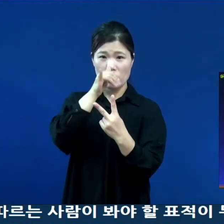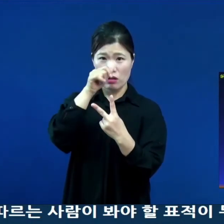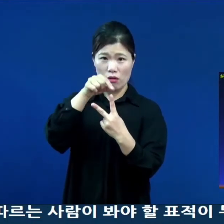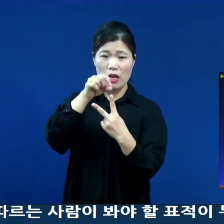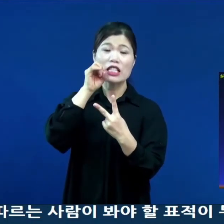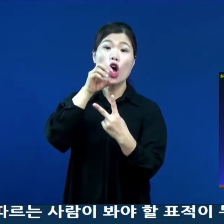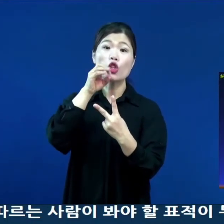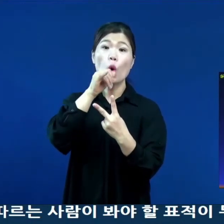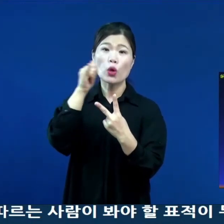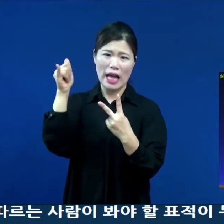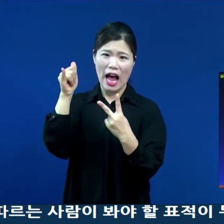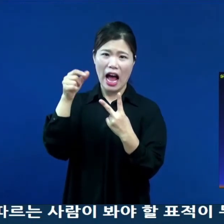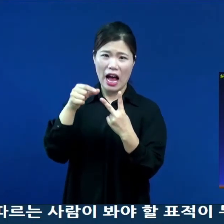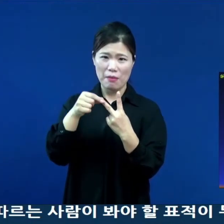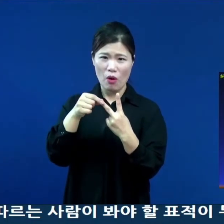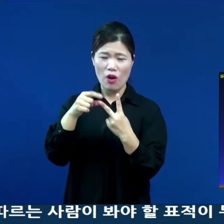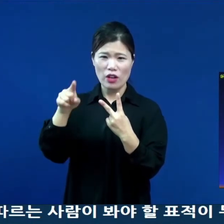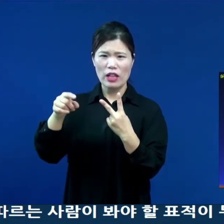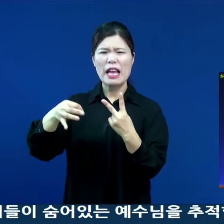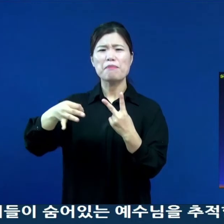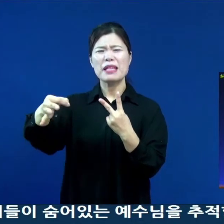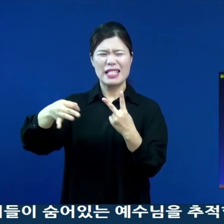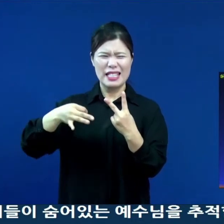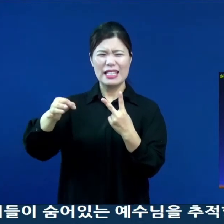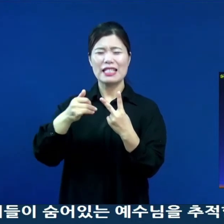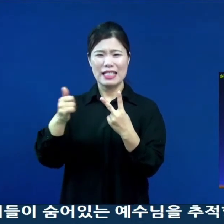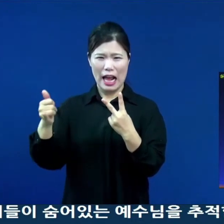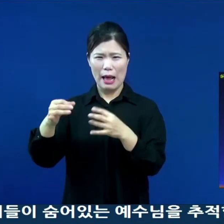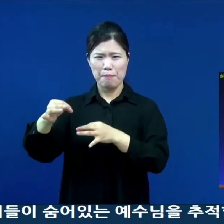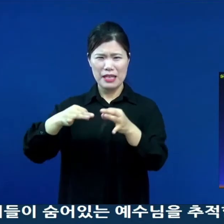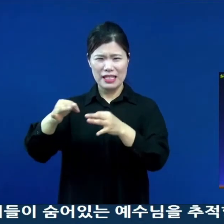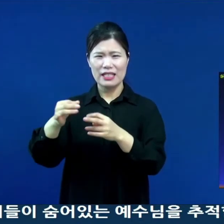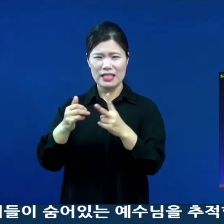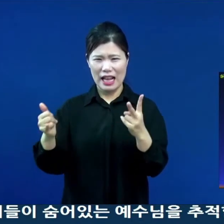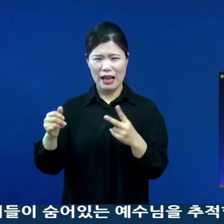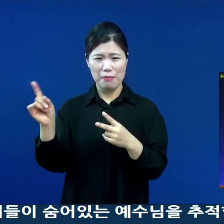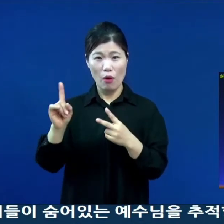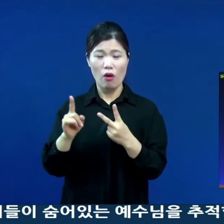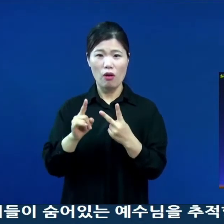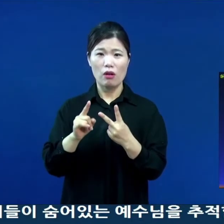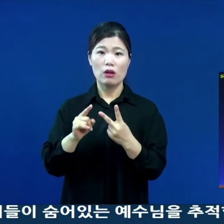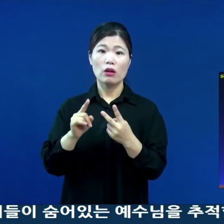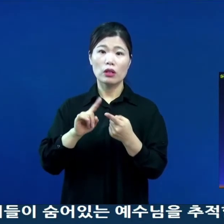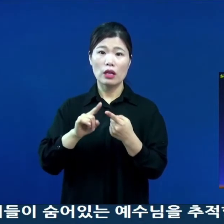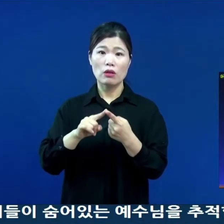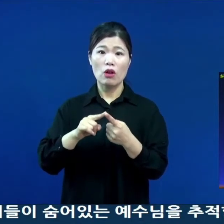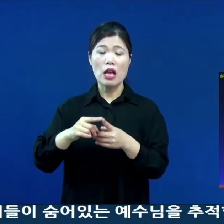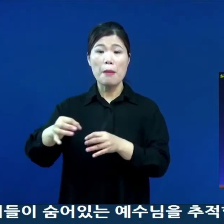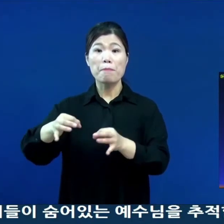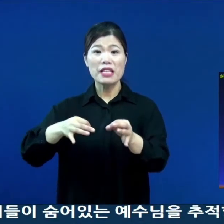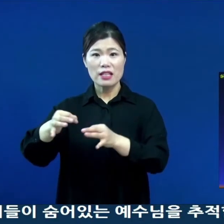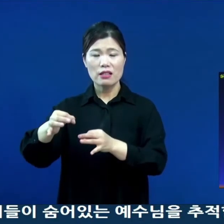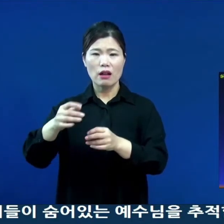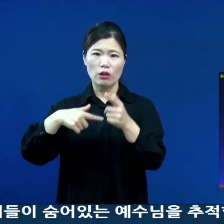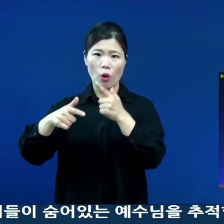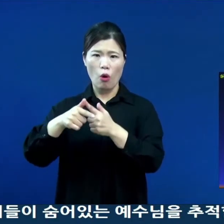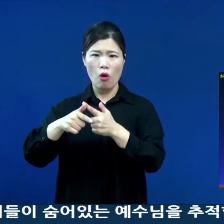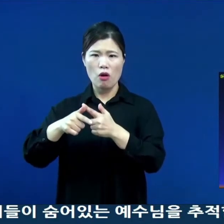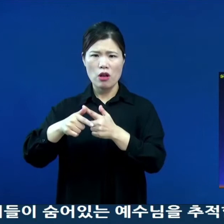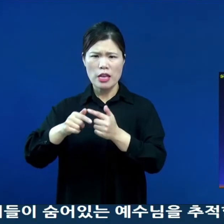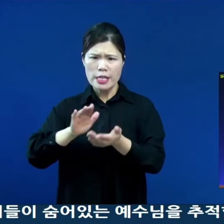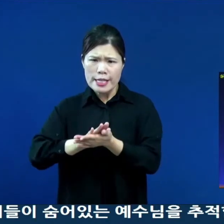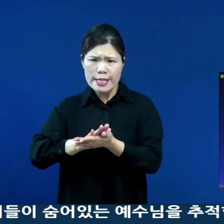번째 비즈니스맨들, 장사하는 사람들. 그런데 장사하는 사람들이 더 열정이 있는 것 같다. 그런